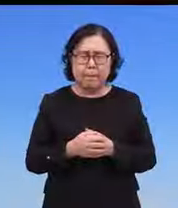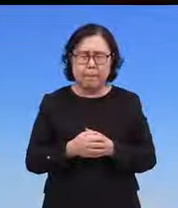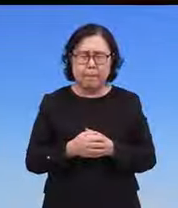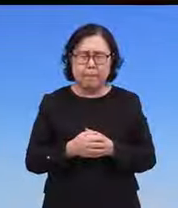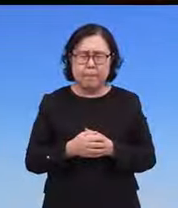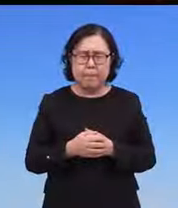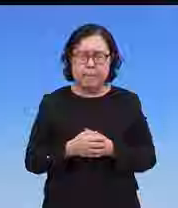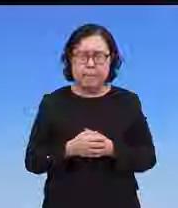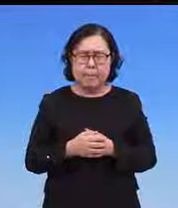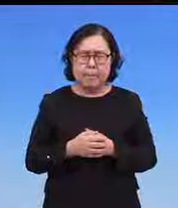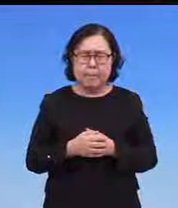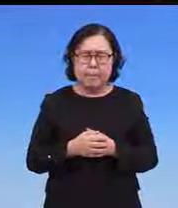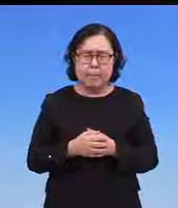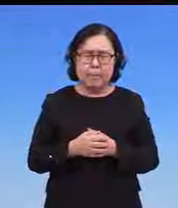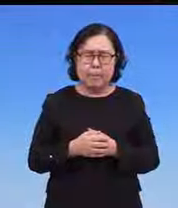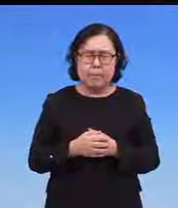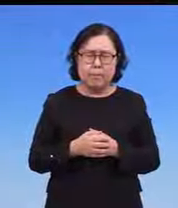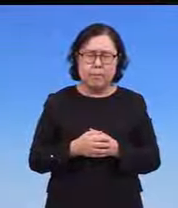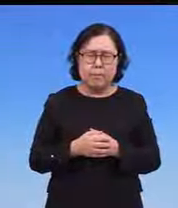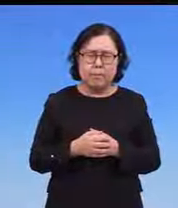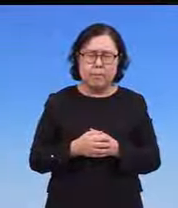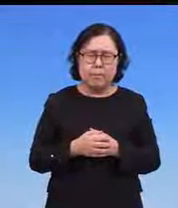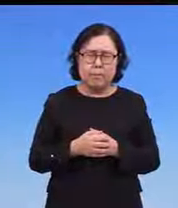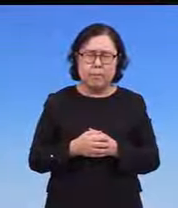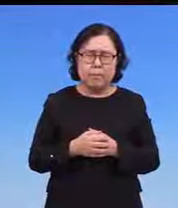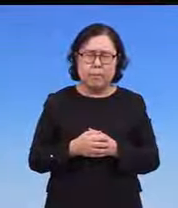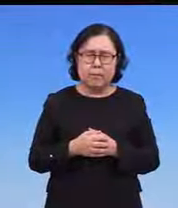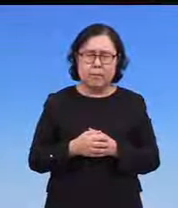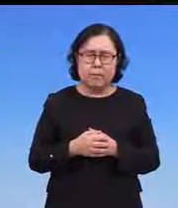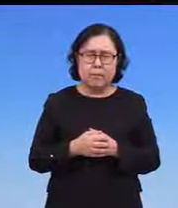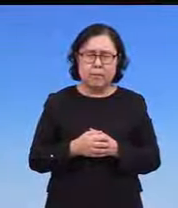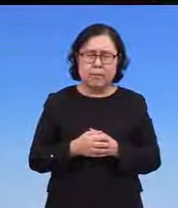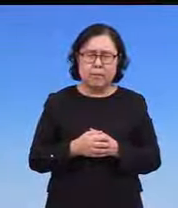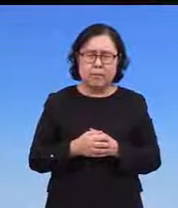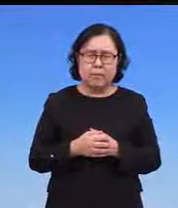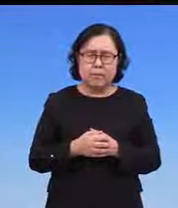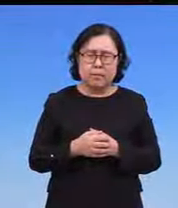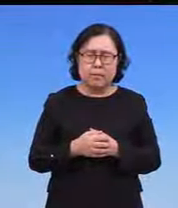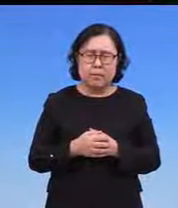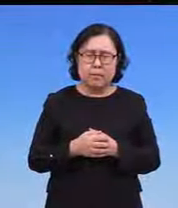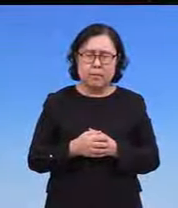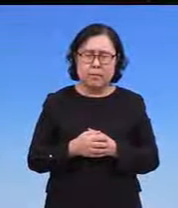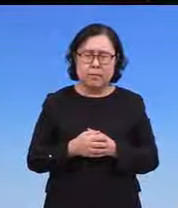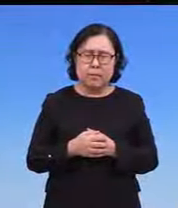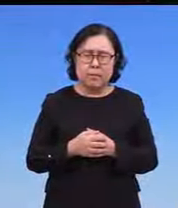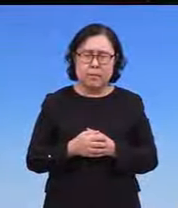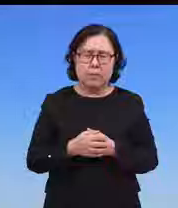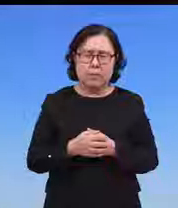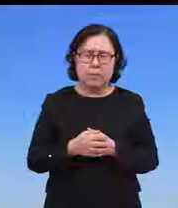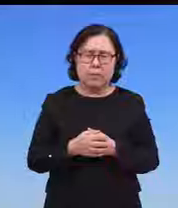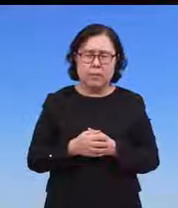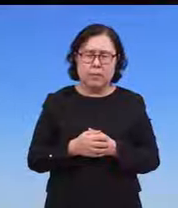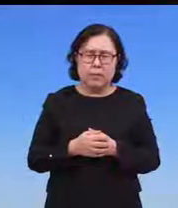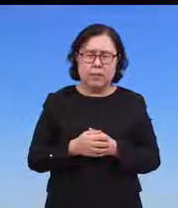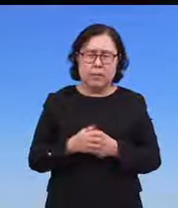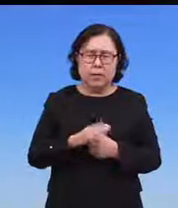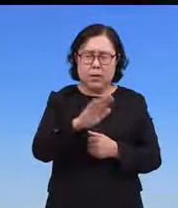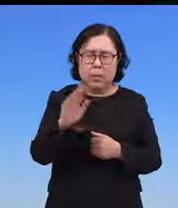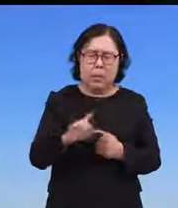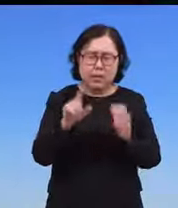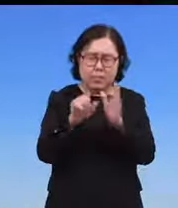운동이 인간의 얄팍한 감수로 진행되는 것이 아니라 살아계신 하나님의 말씀을